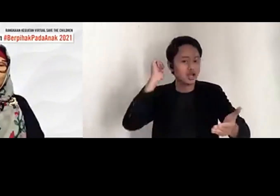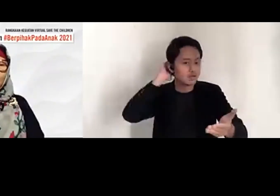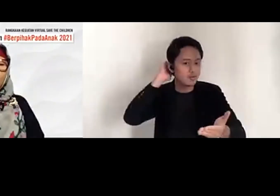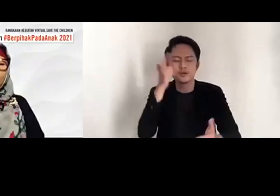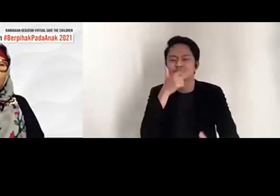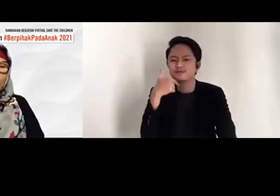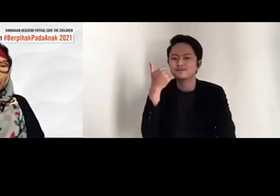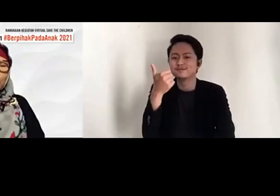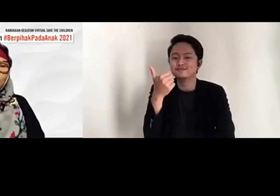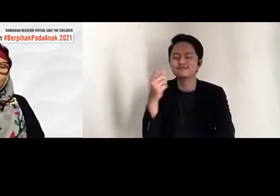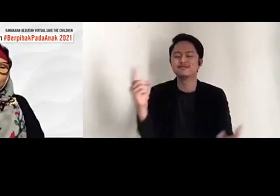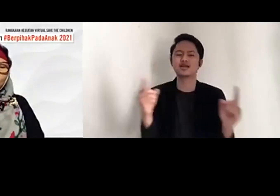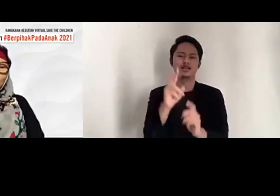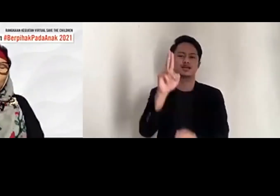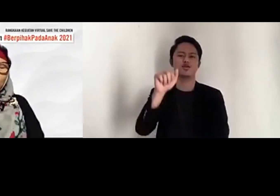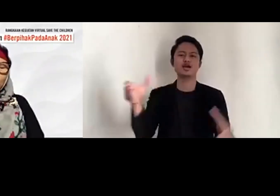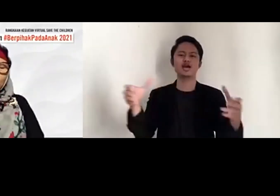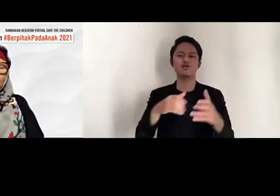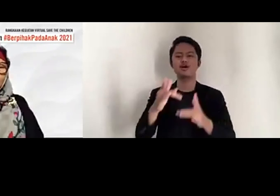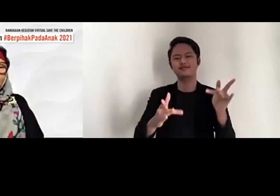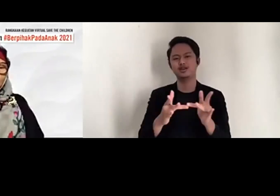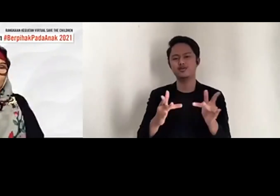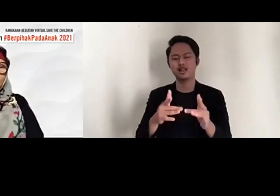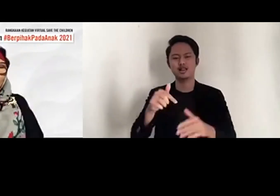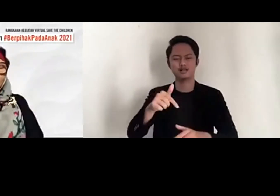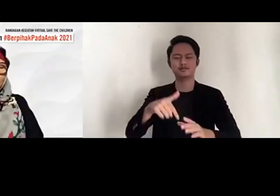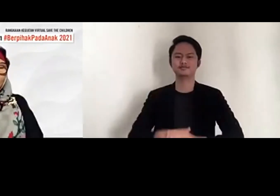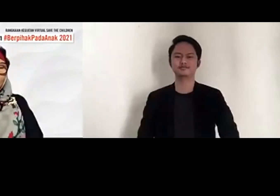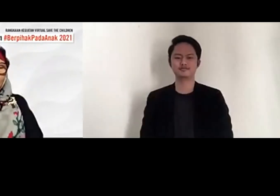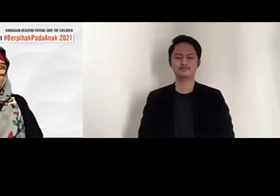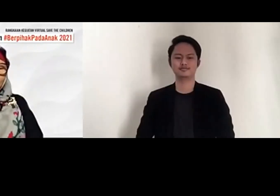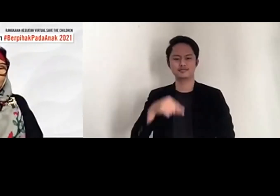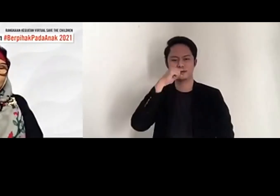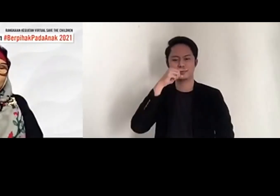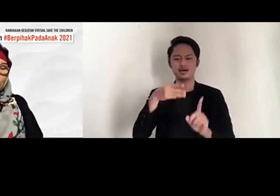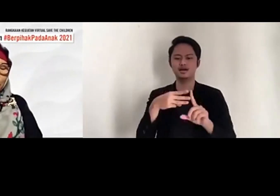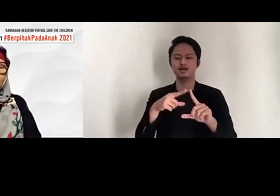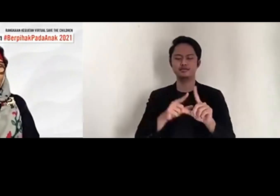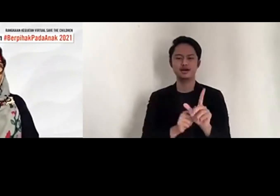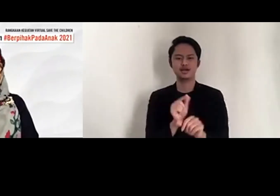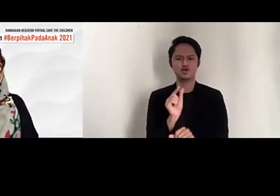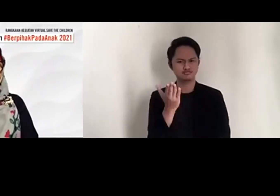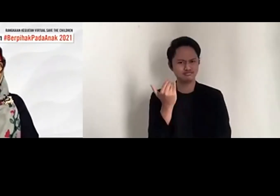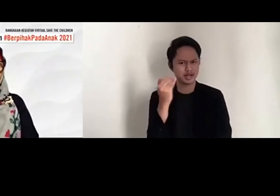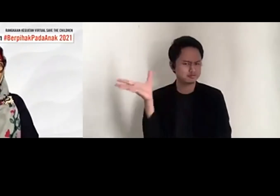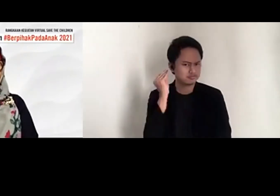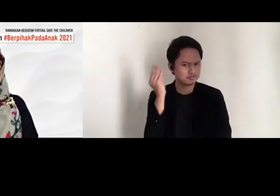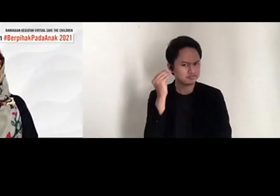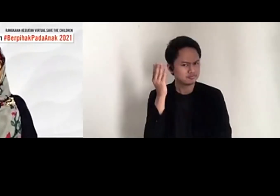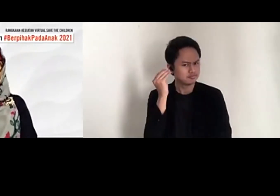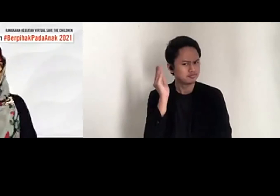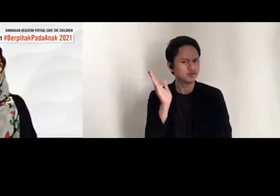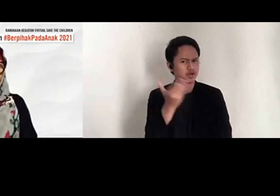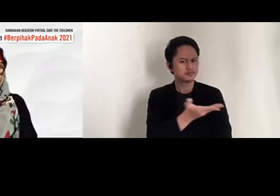selamat berjumpa kembali di ruang virtual. Mas Bayu, tadi saya sudah mendengarkan ya